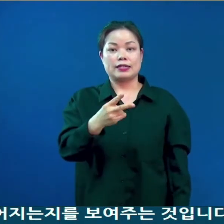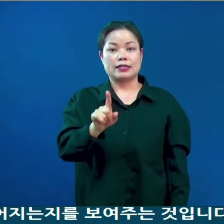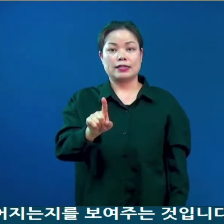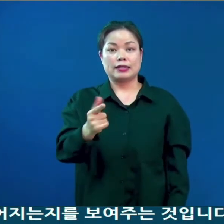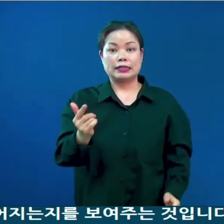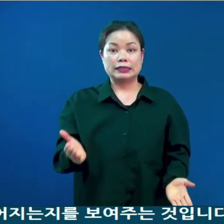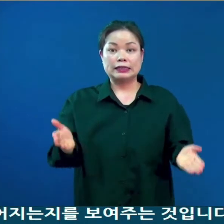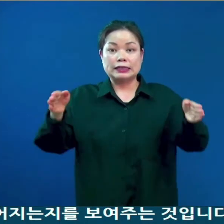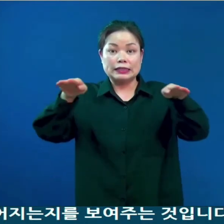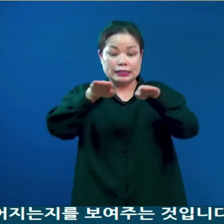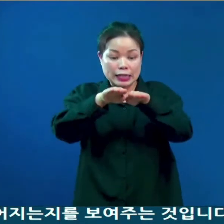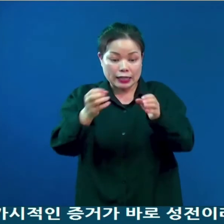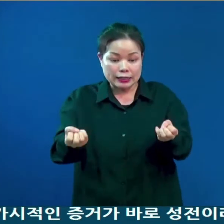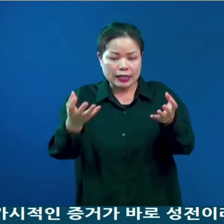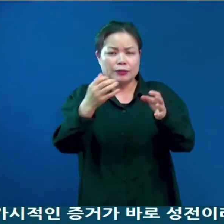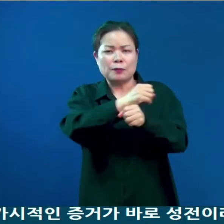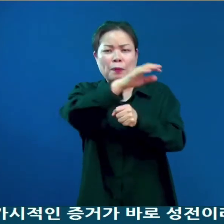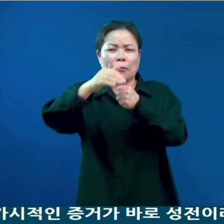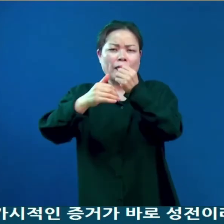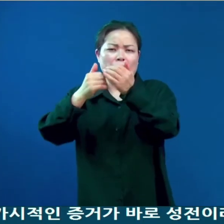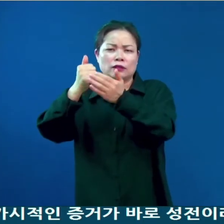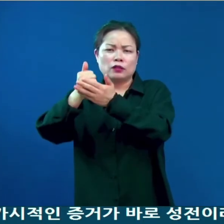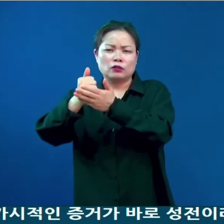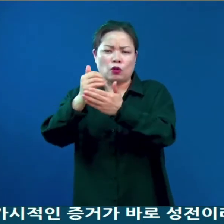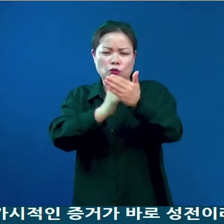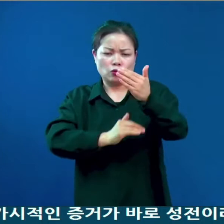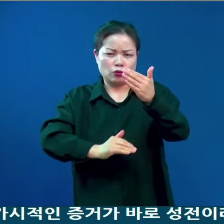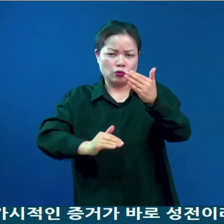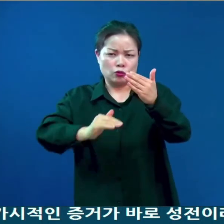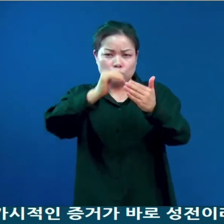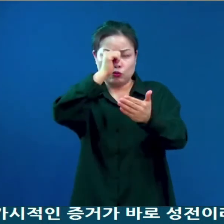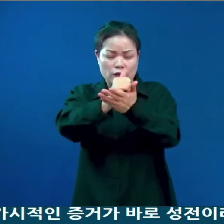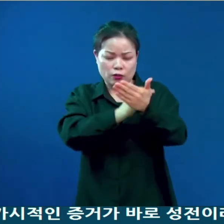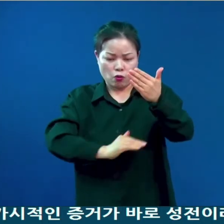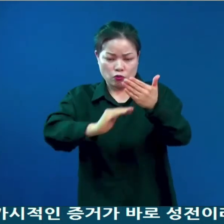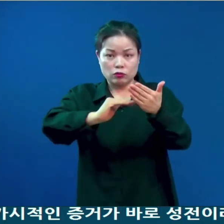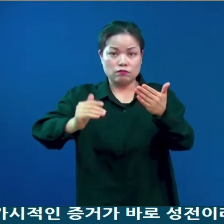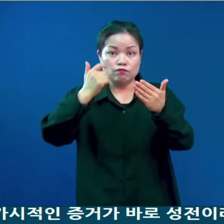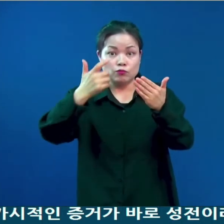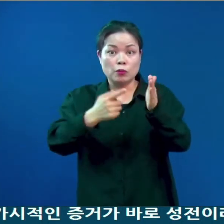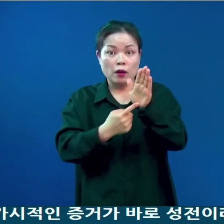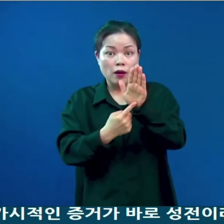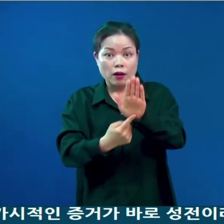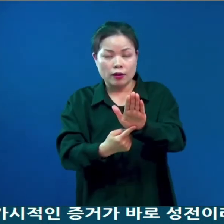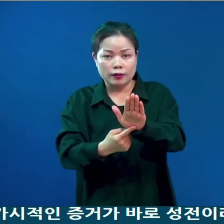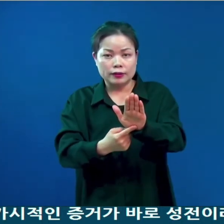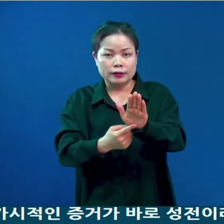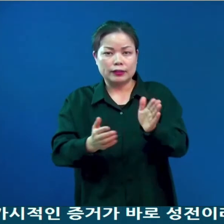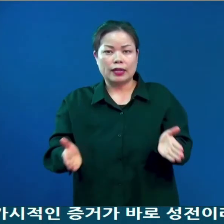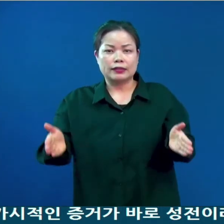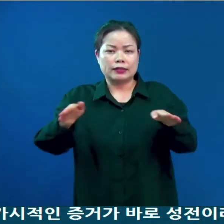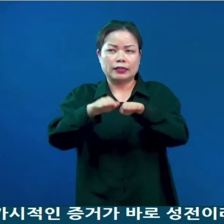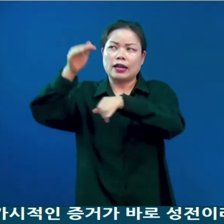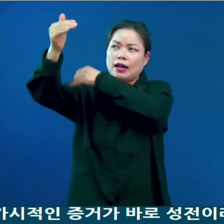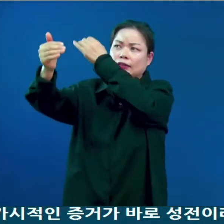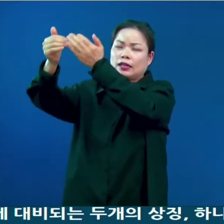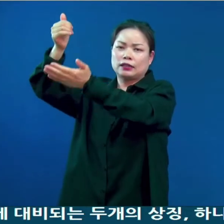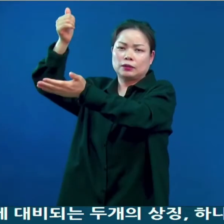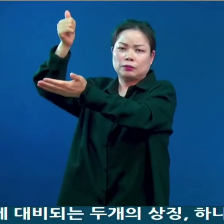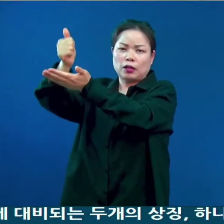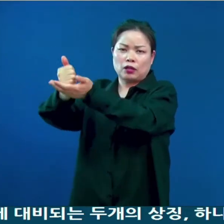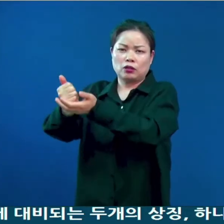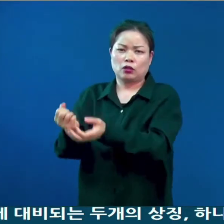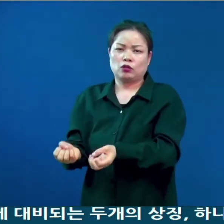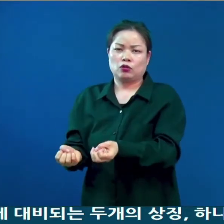여호와의 칼은 죄에 대한 하나님의 공의를 분명하게 보여줍니다. 그에 반해 제단은 하나님의